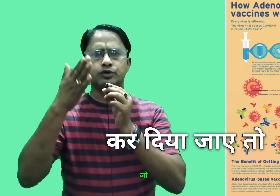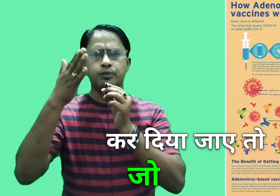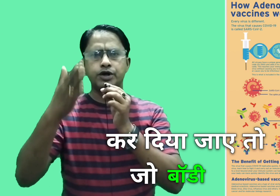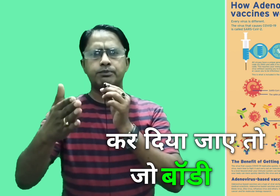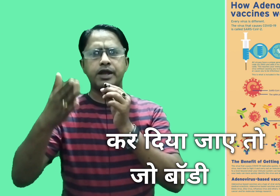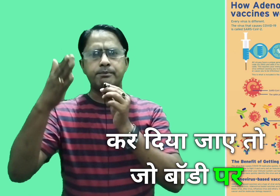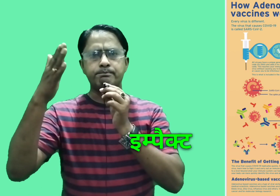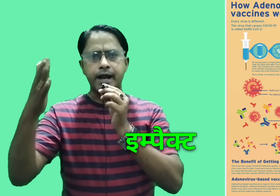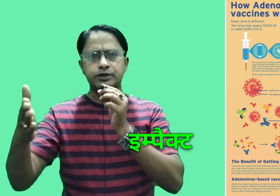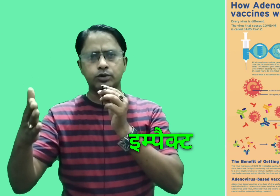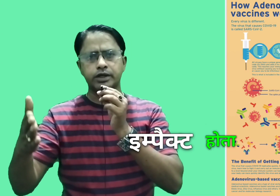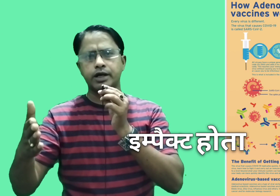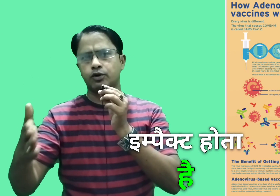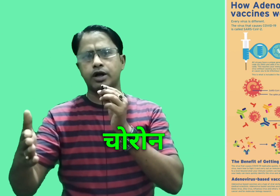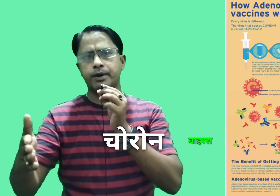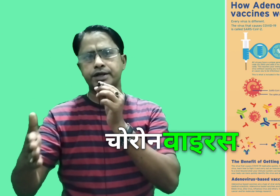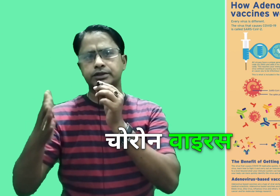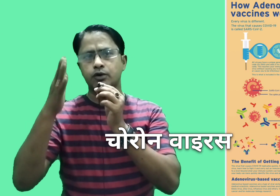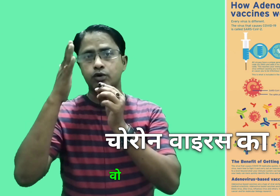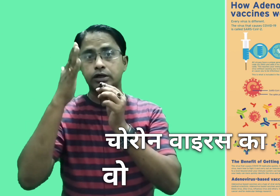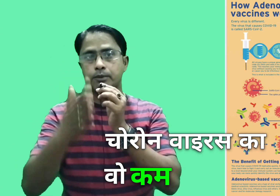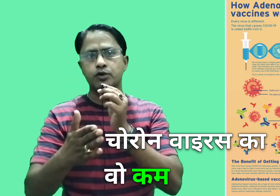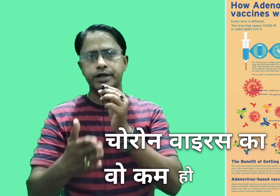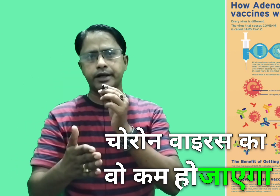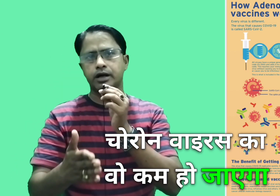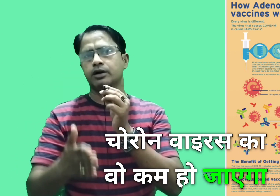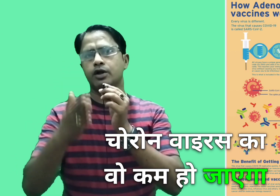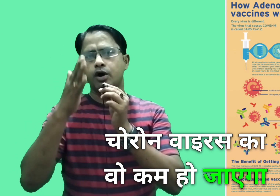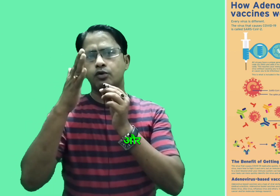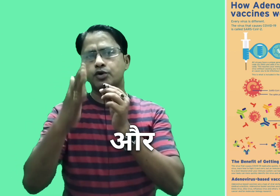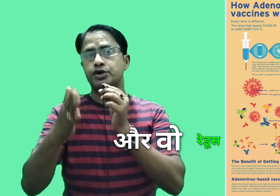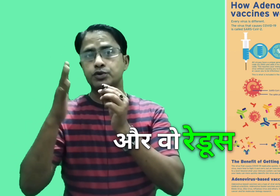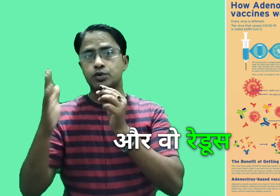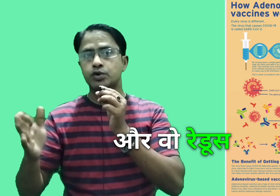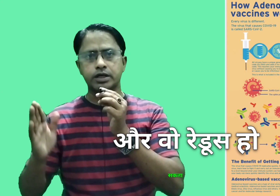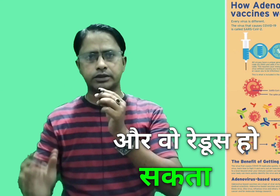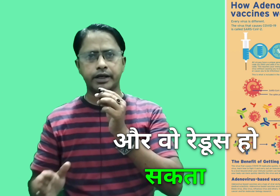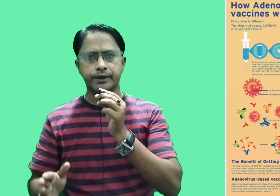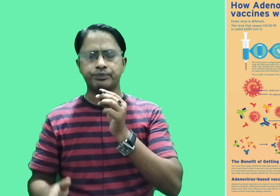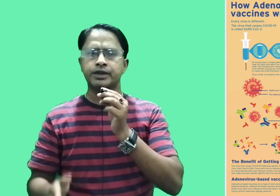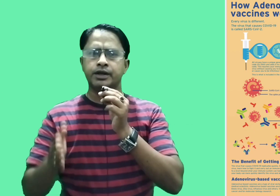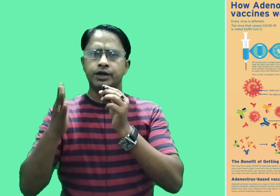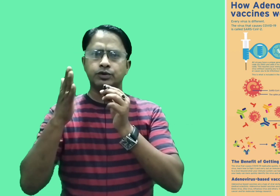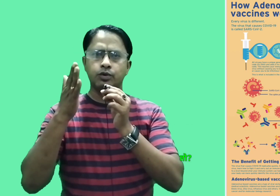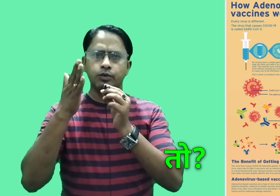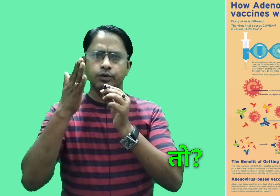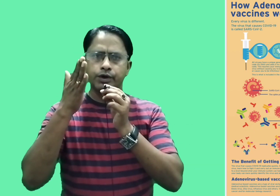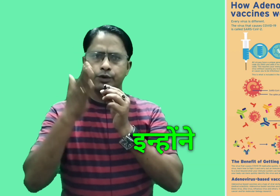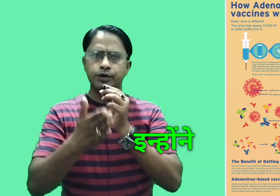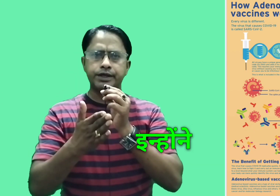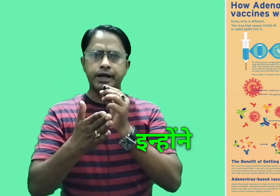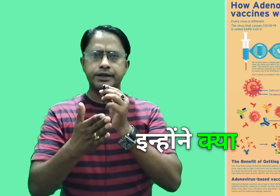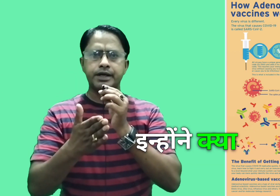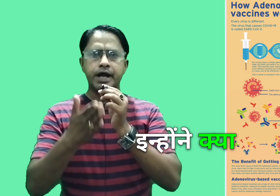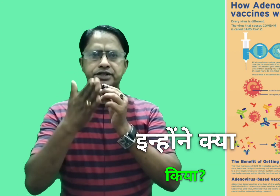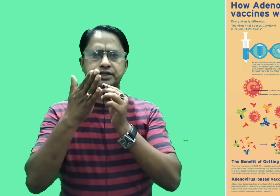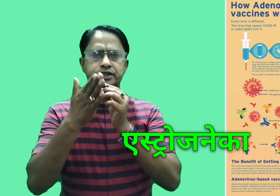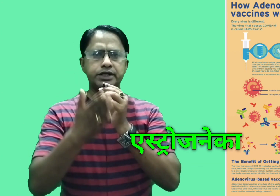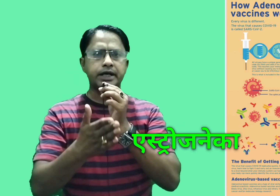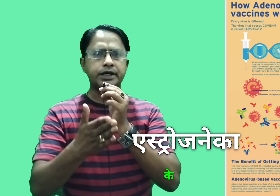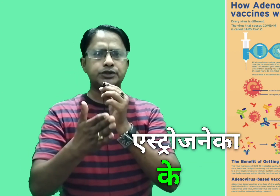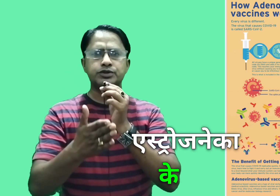तो जो बॉडी पर इम्पैक्ट होता है कोरोना वायरस का वो कम हो जाएगा और वो रिड्यूस हो सकता है। तो इन्होंने क्या